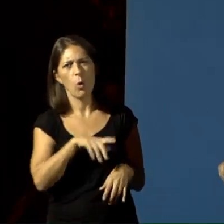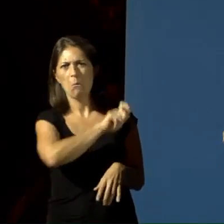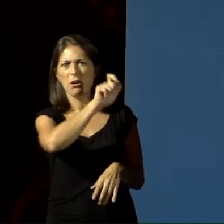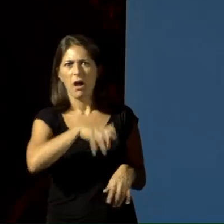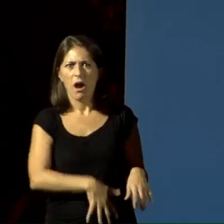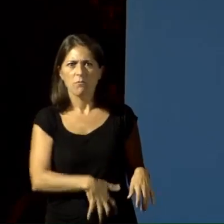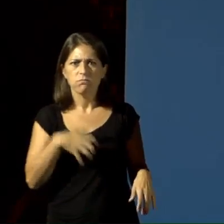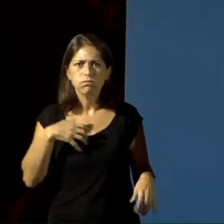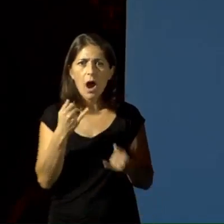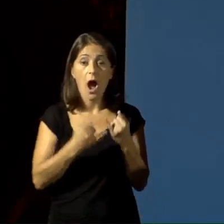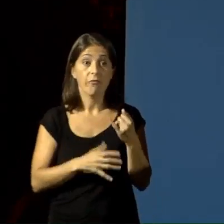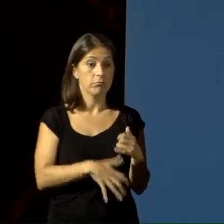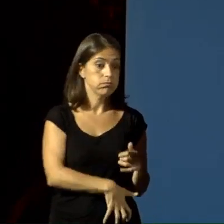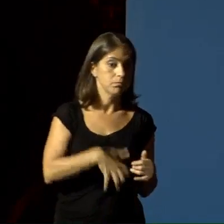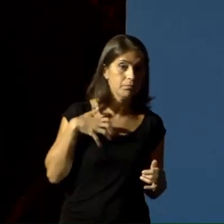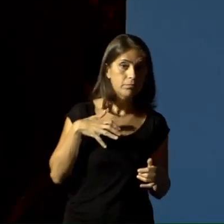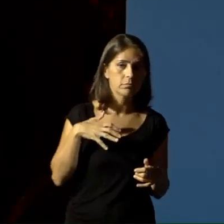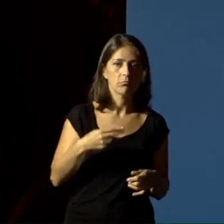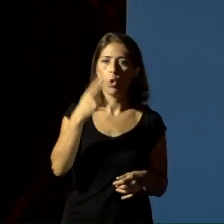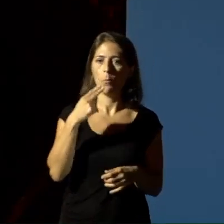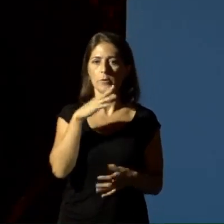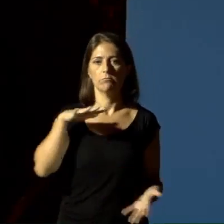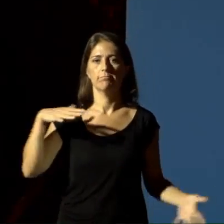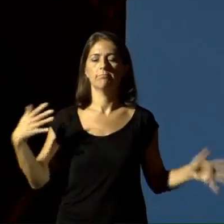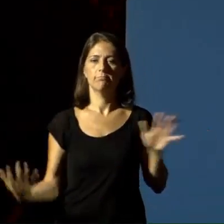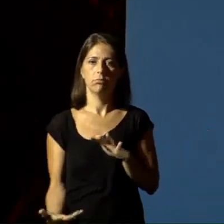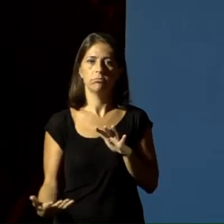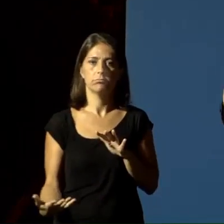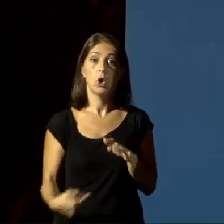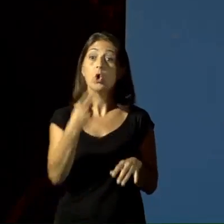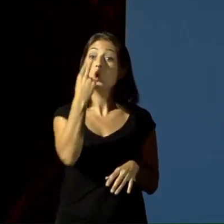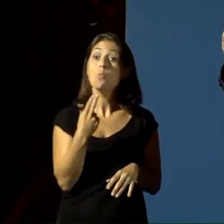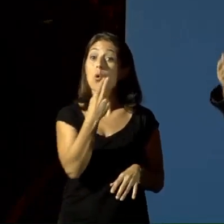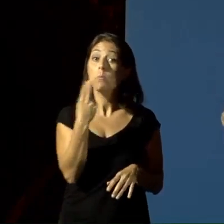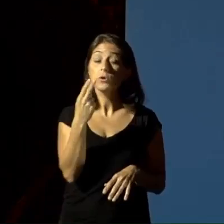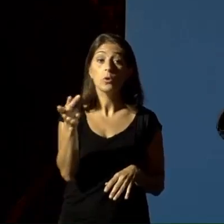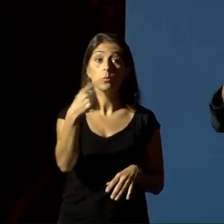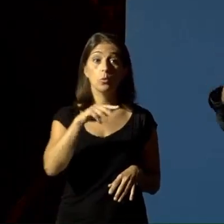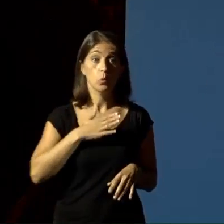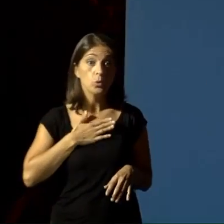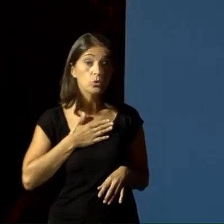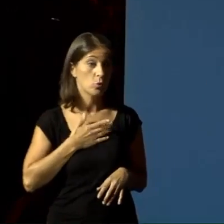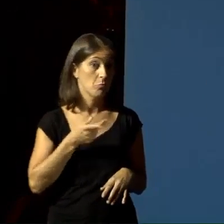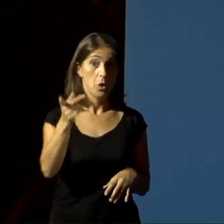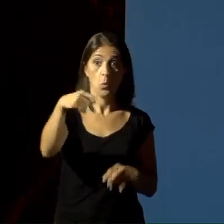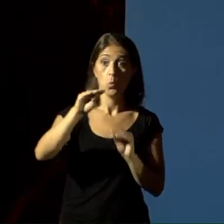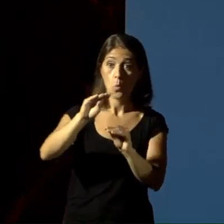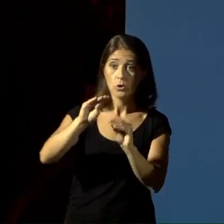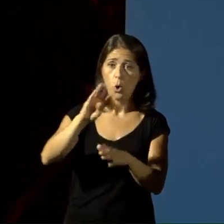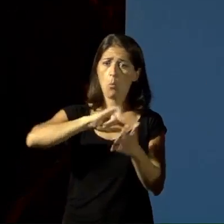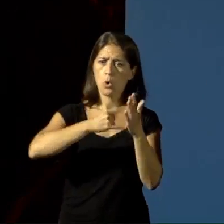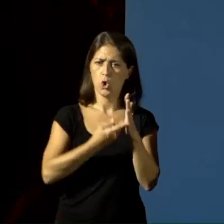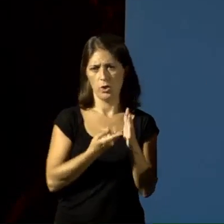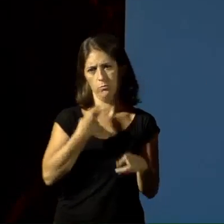É necesario pasar de indignarse a comprometerse. E o compromiso voso e noso é o proxecto político de